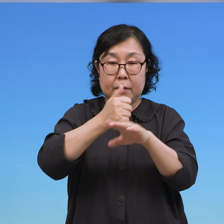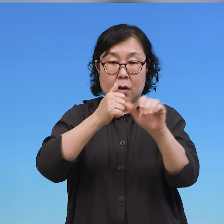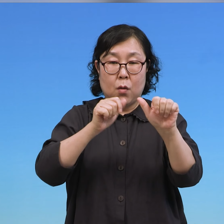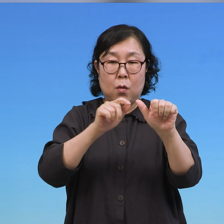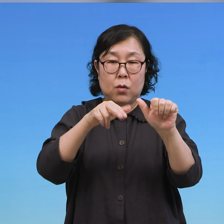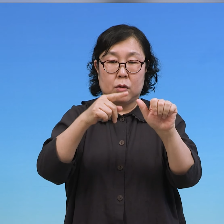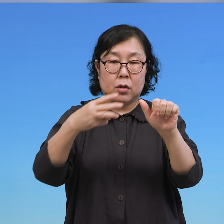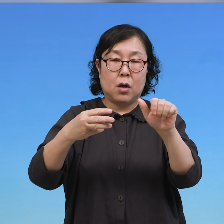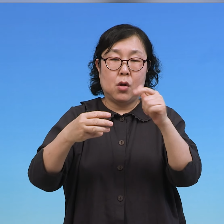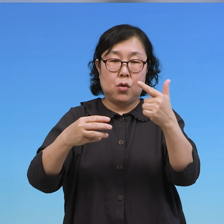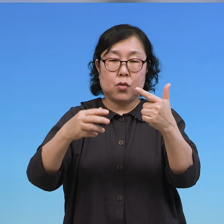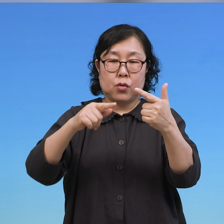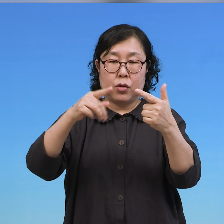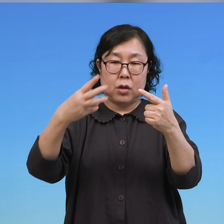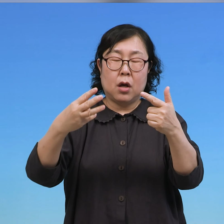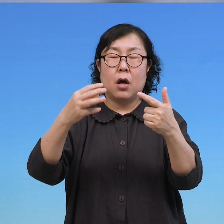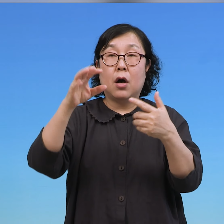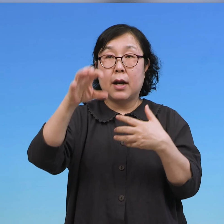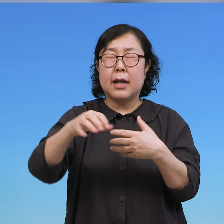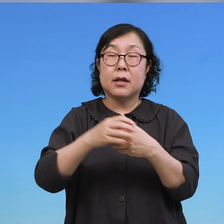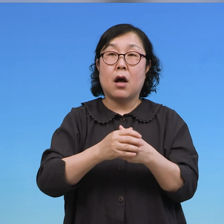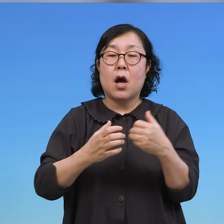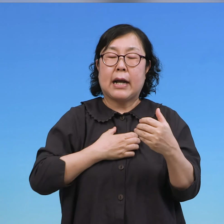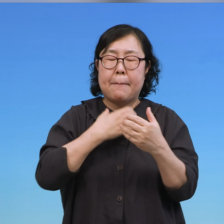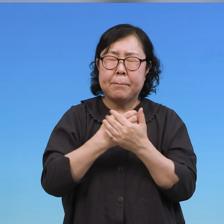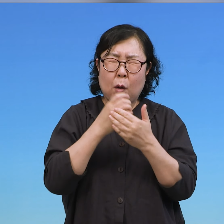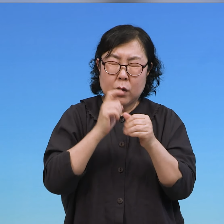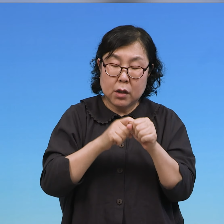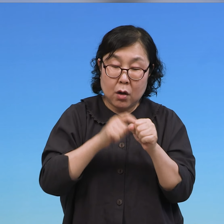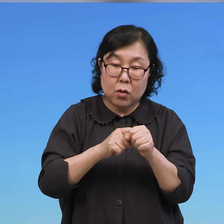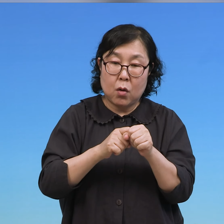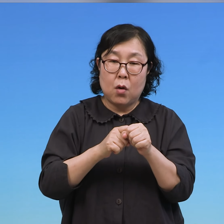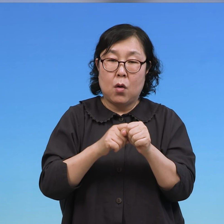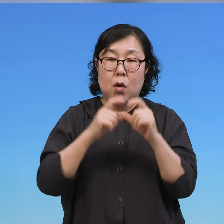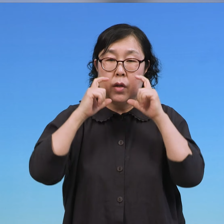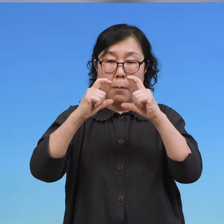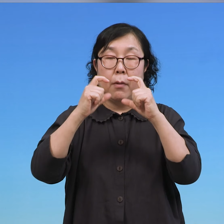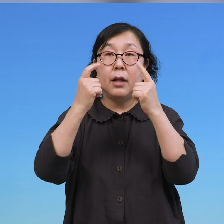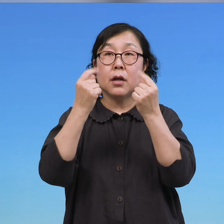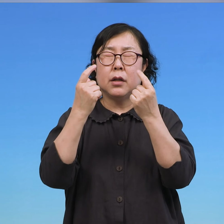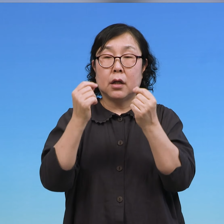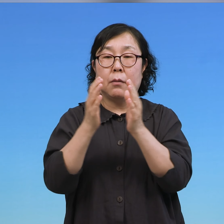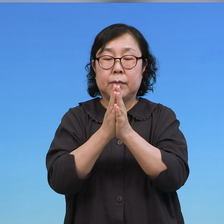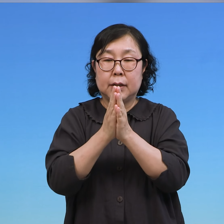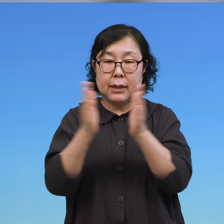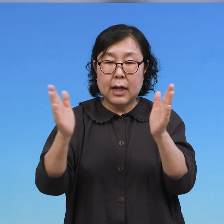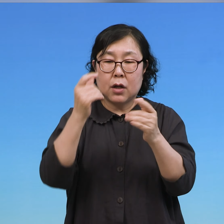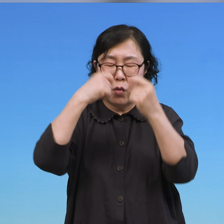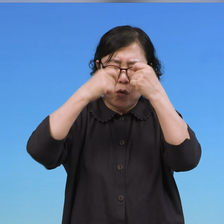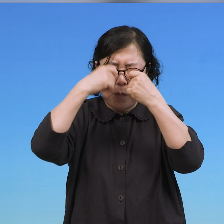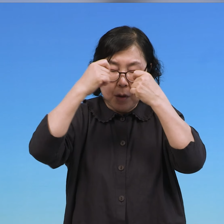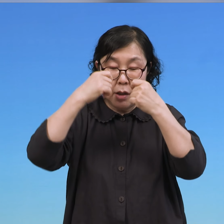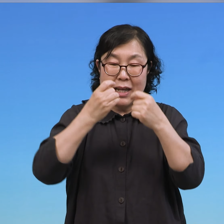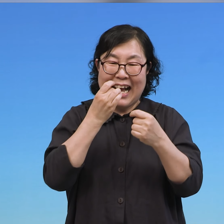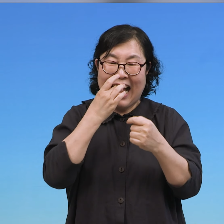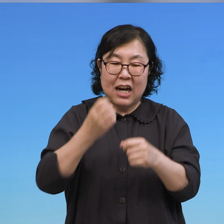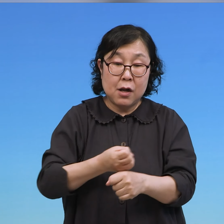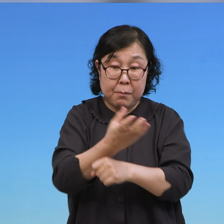6절에서 참 감동적으로 선포하는 것처럼, 비록 시작은 울며 씨를 뿌렸지만 기쁨으로